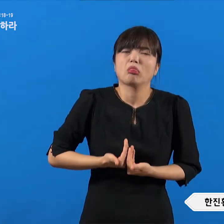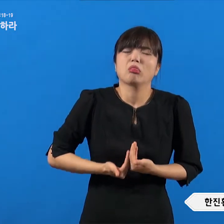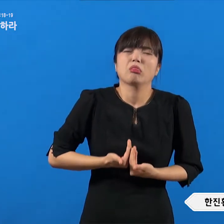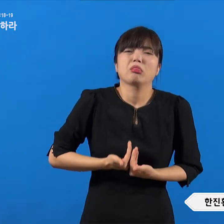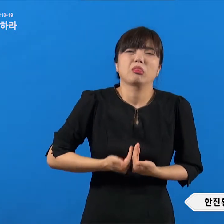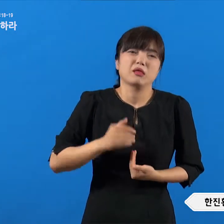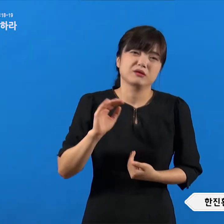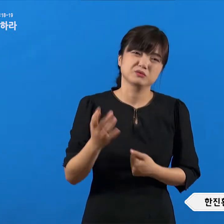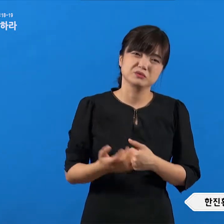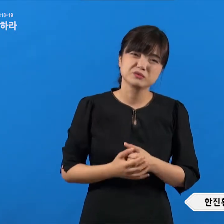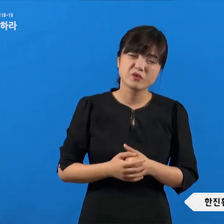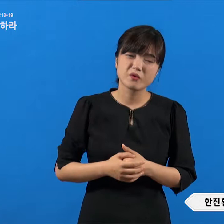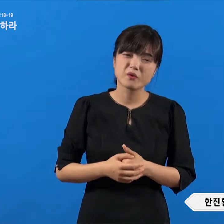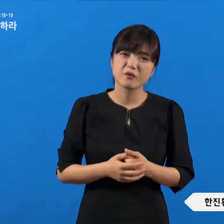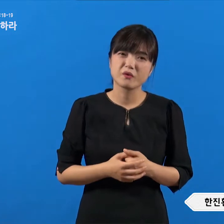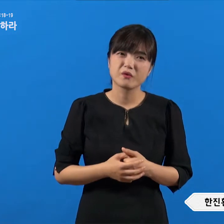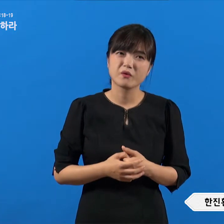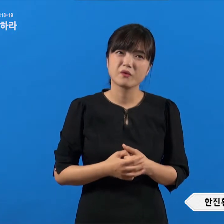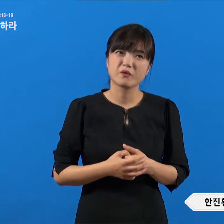리가 없죠.